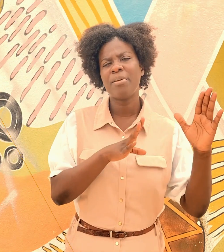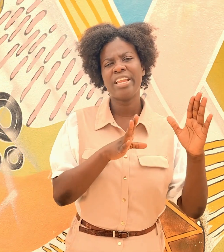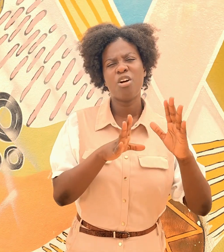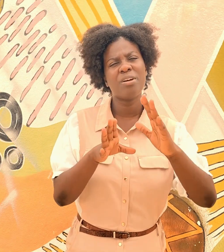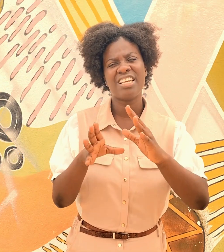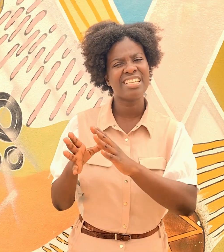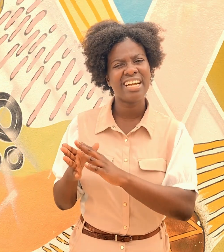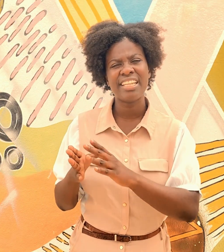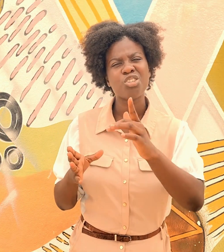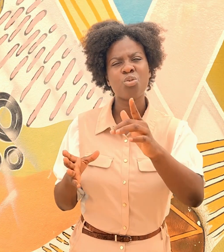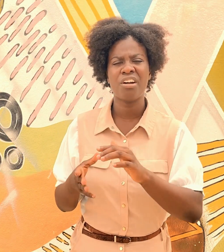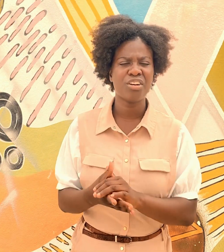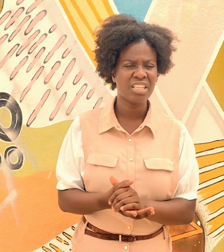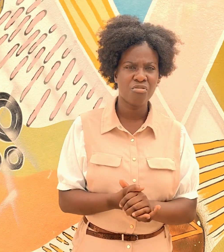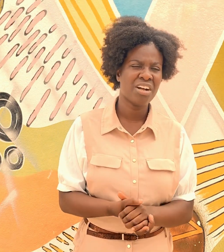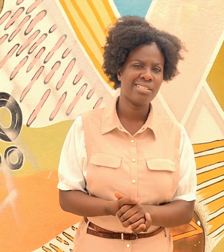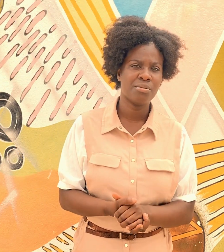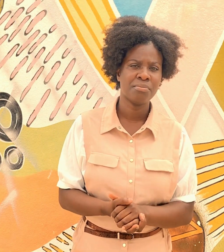Família, obedecer a Deus nunca foi tão fácil.